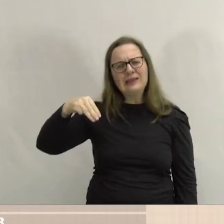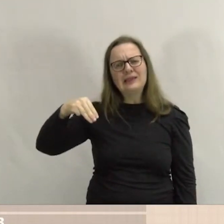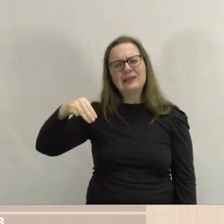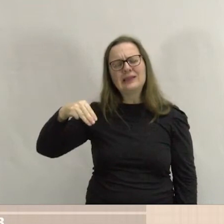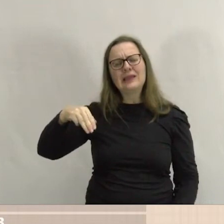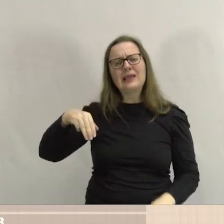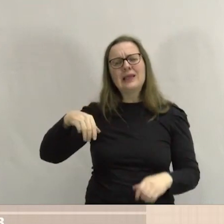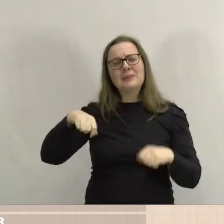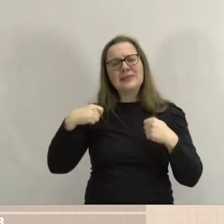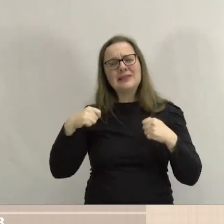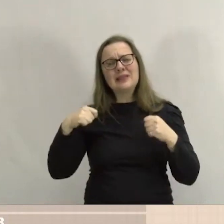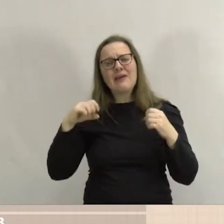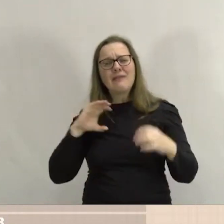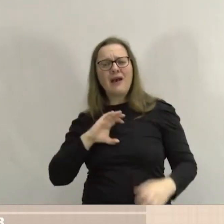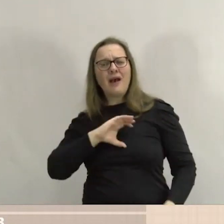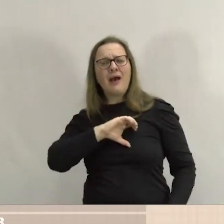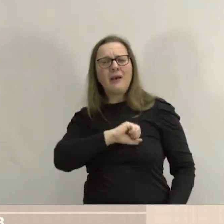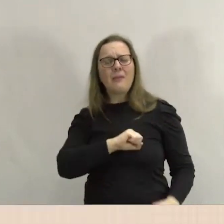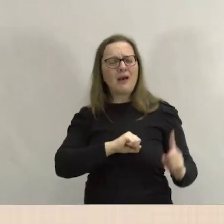capítulo 3, dê uma olhada.